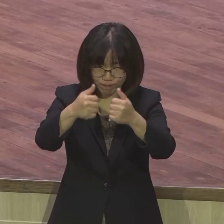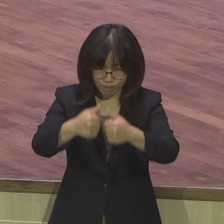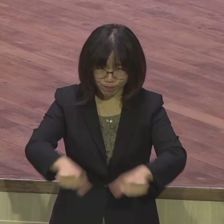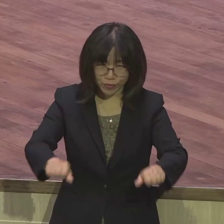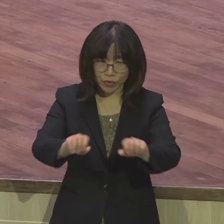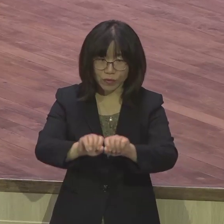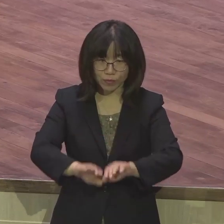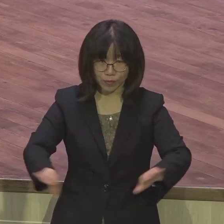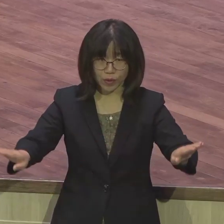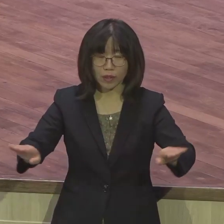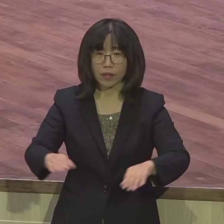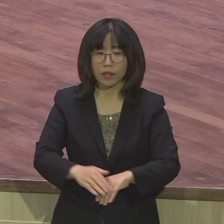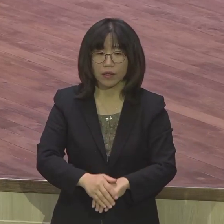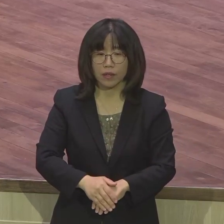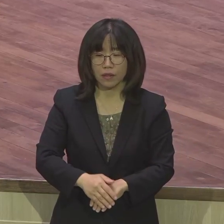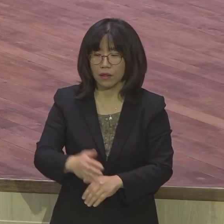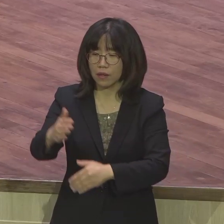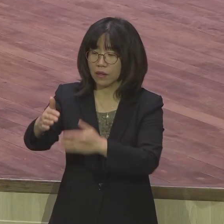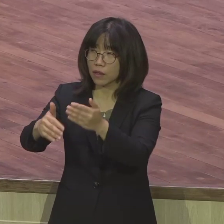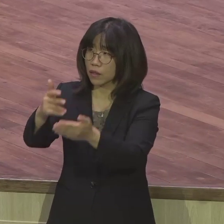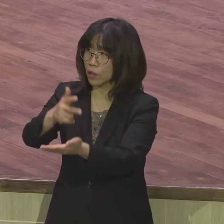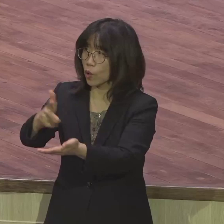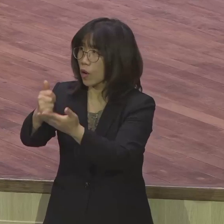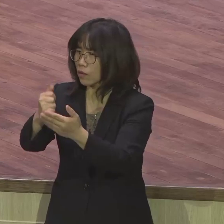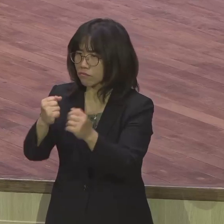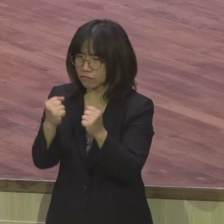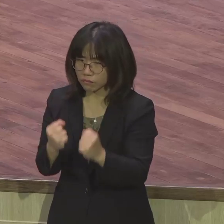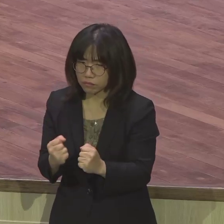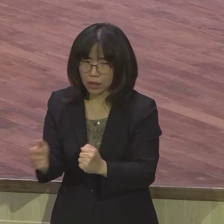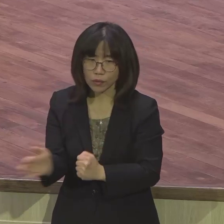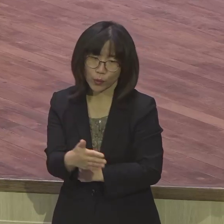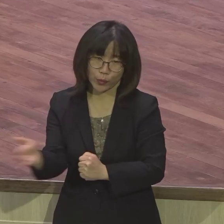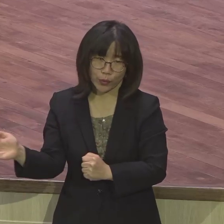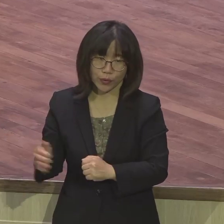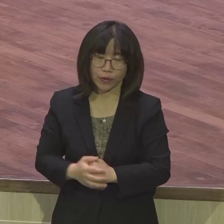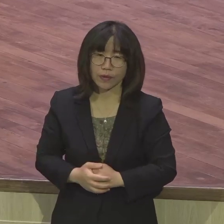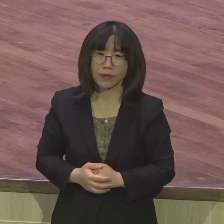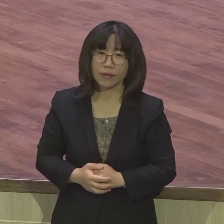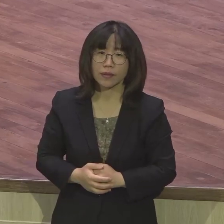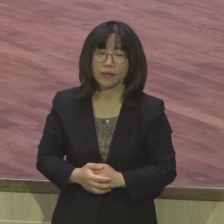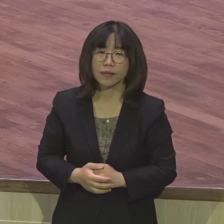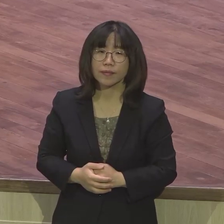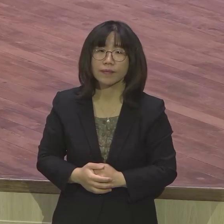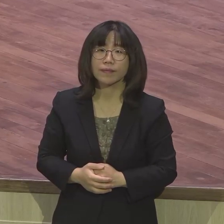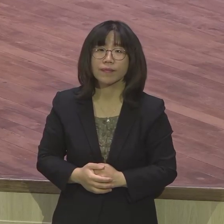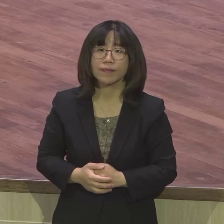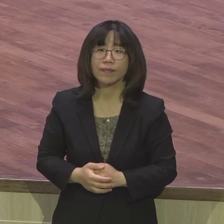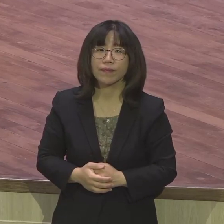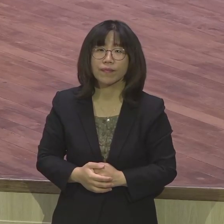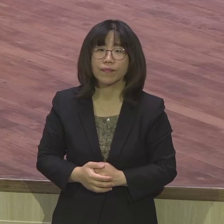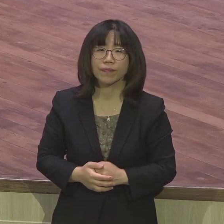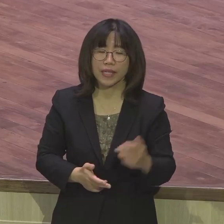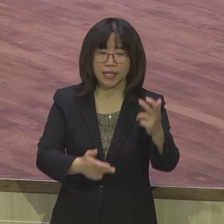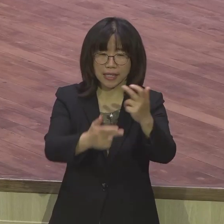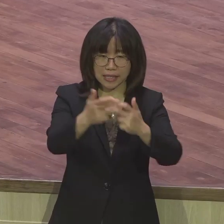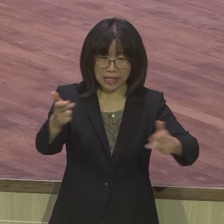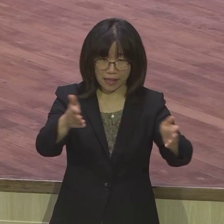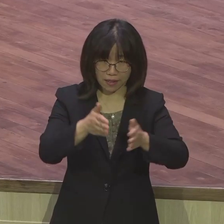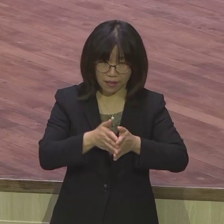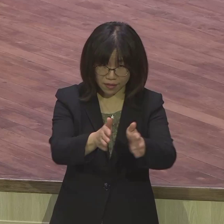그런데 하나님이 여호와께서 안 계셔요. 바람이 불어가지고 막 산 가르고 바위 가르면 근데 사실은 산을 가르고